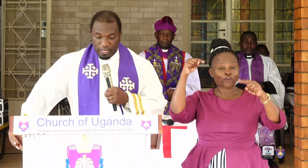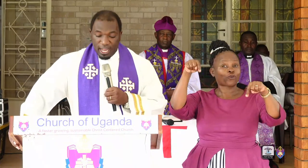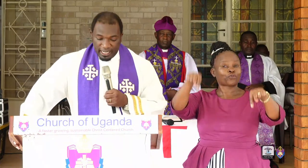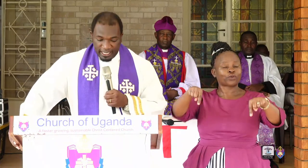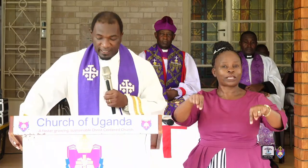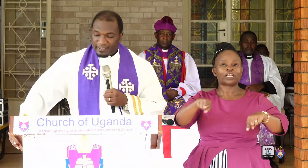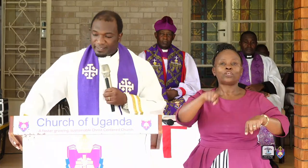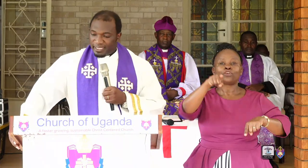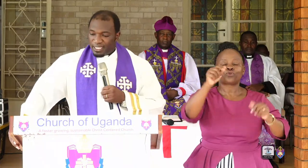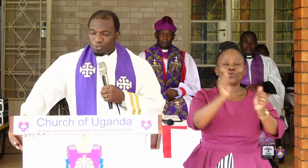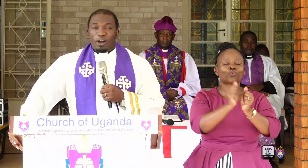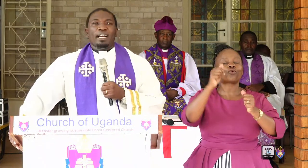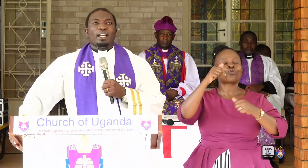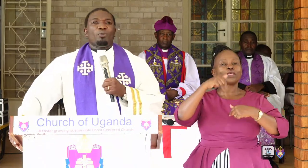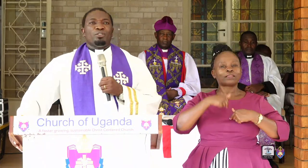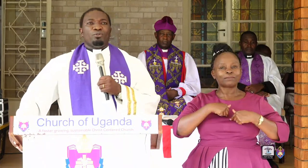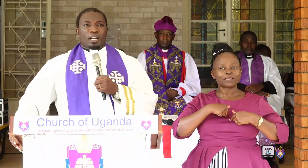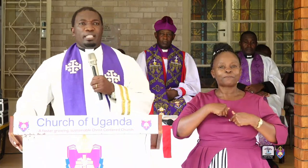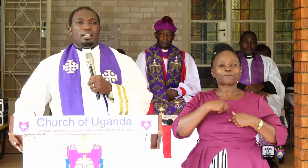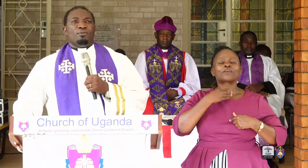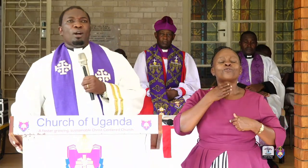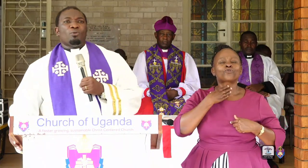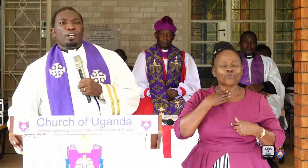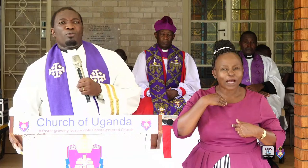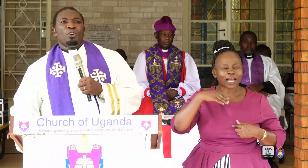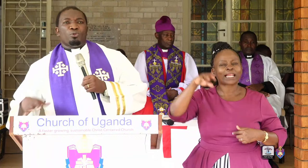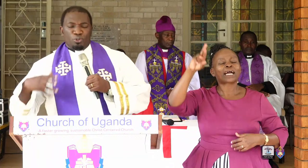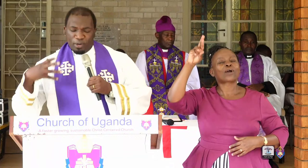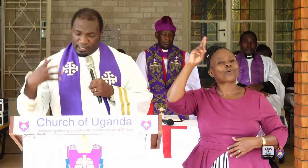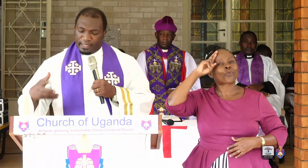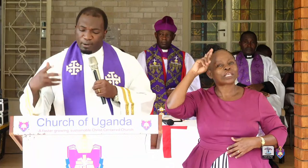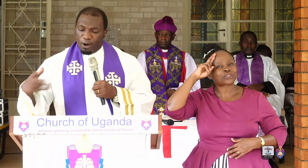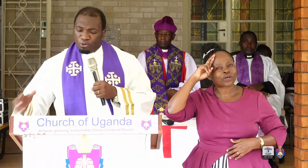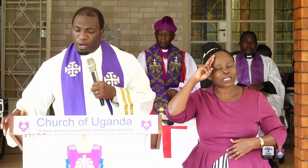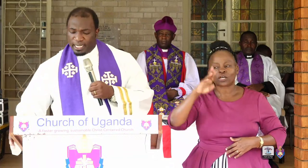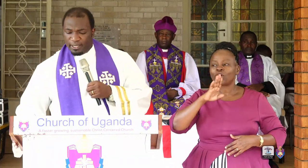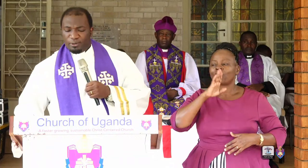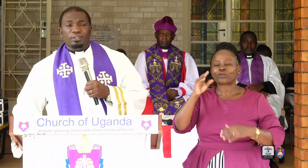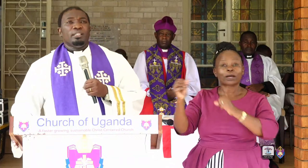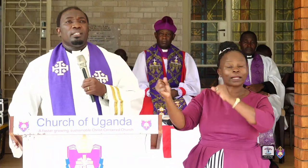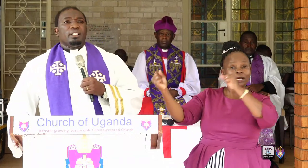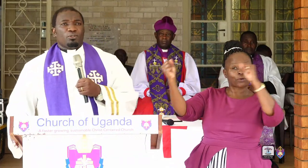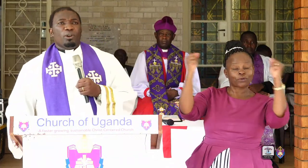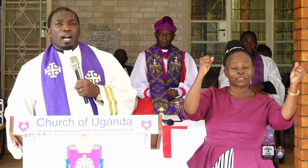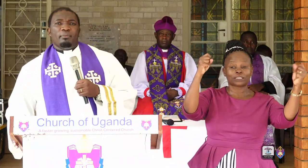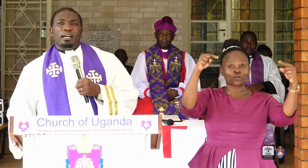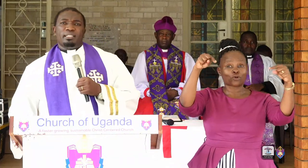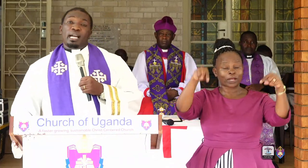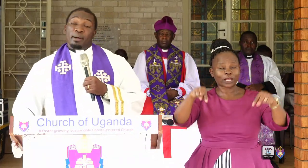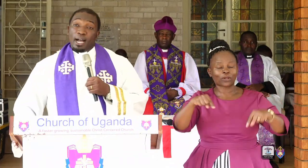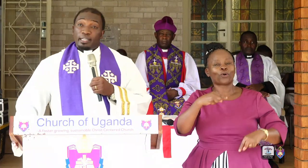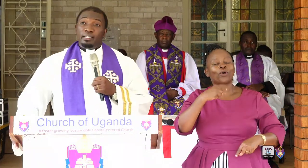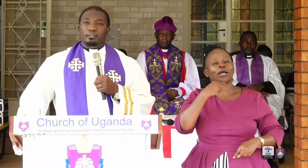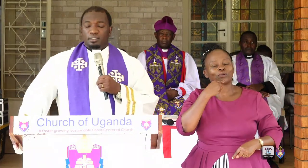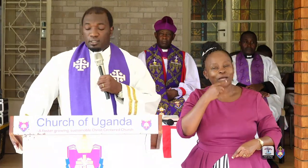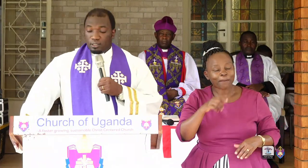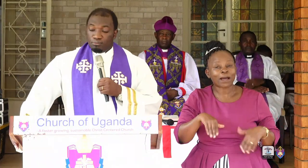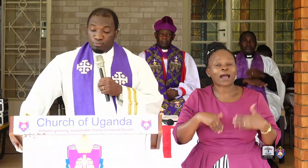gwe nange twagala kwejjukanya oba kunywezebwa olwaleero nga tugamba nti